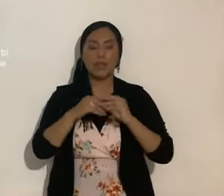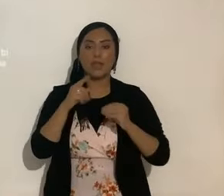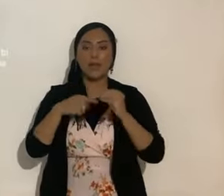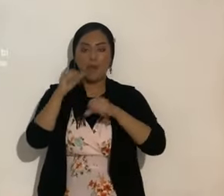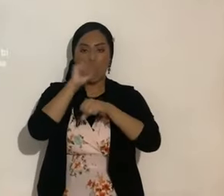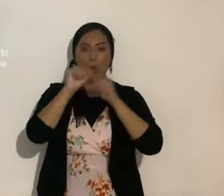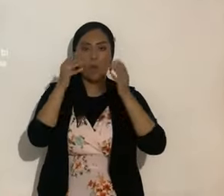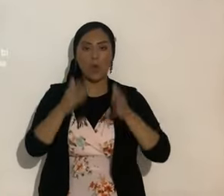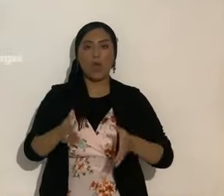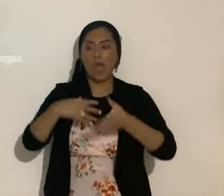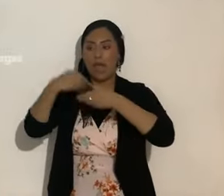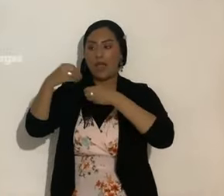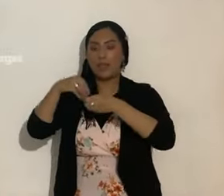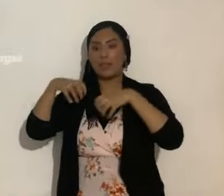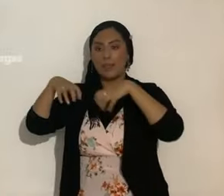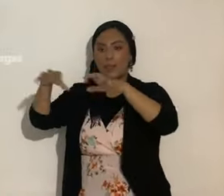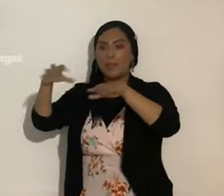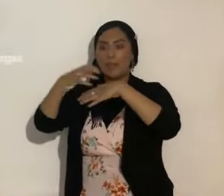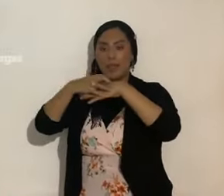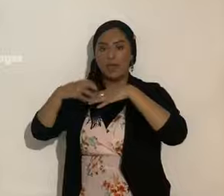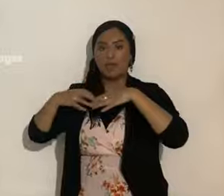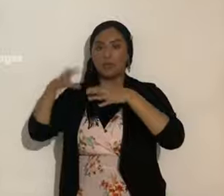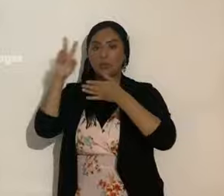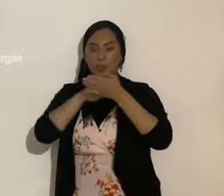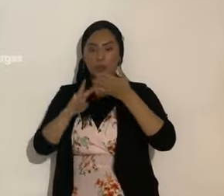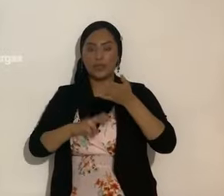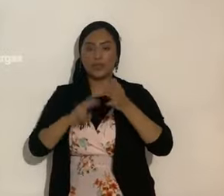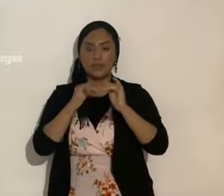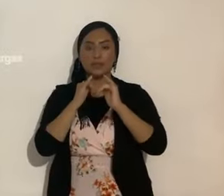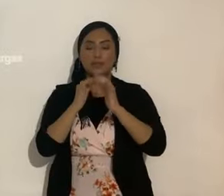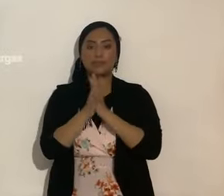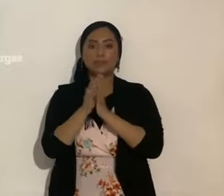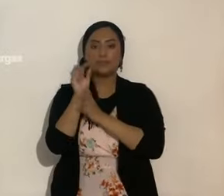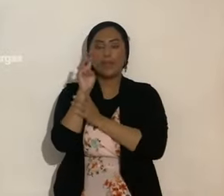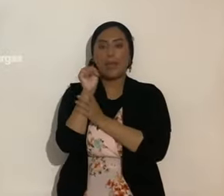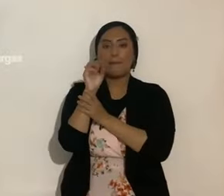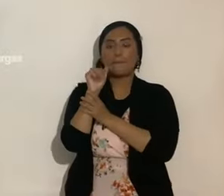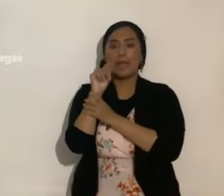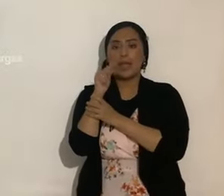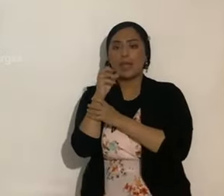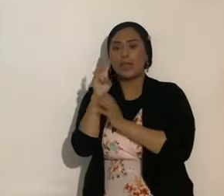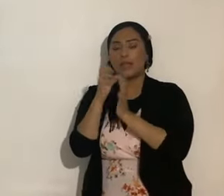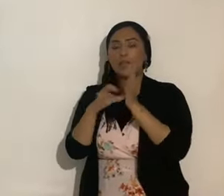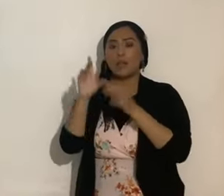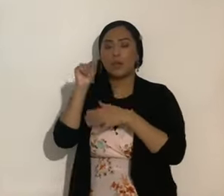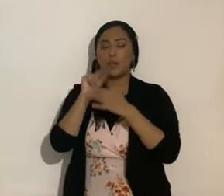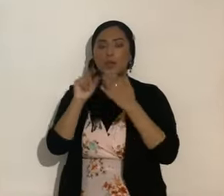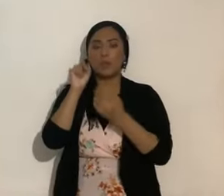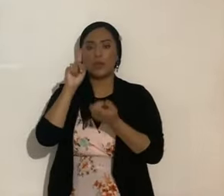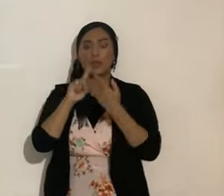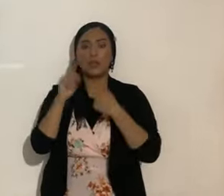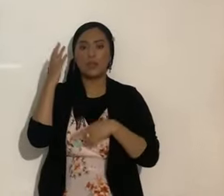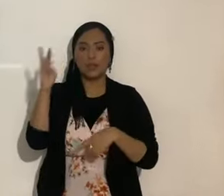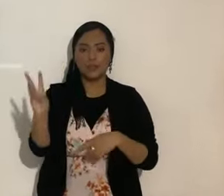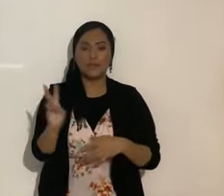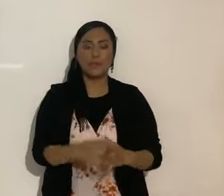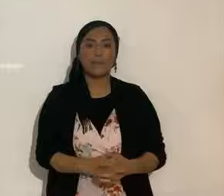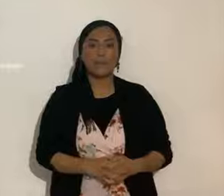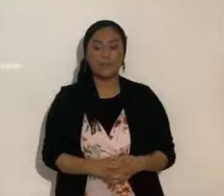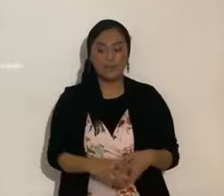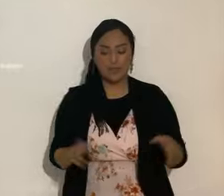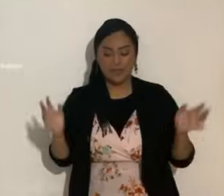de la viña. Yo lo voy a leer, vamos a leerlo juntos, ¿les parece? Mateo 20, ¿sí? Del 1 al 16. Vamos a